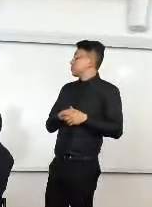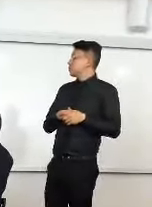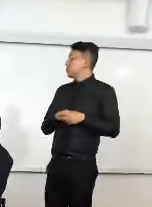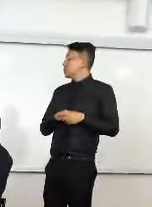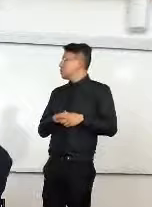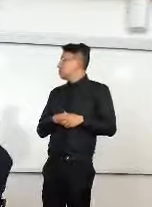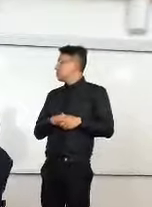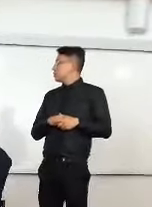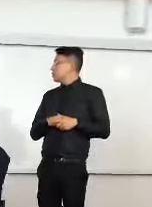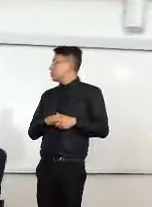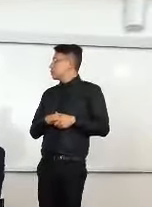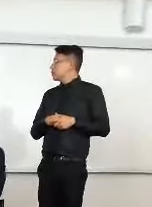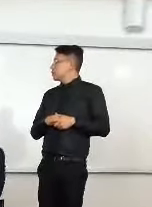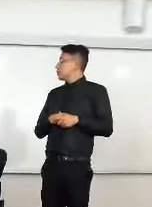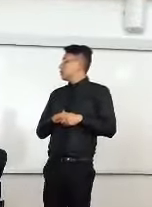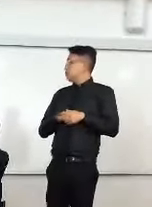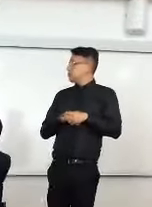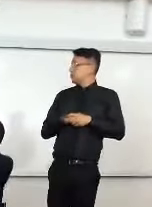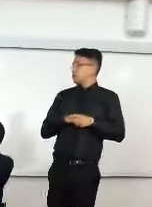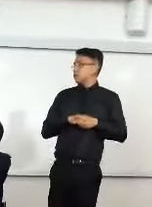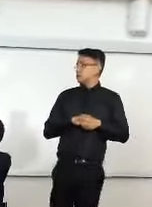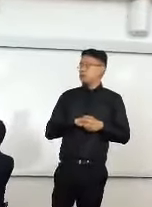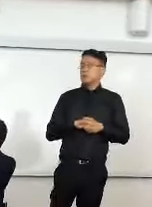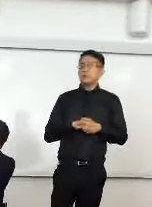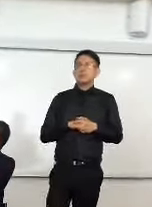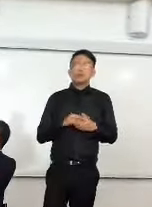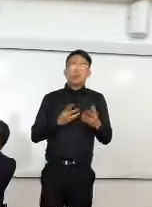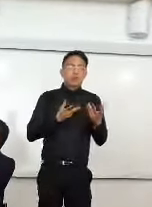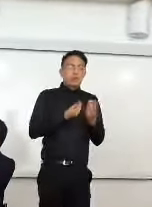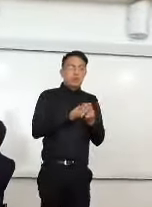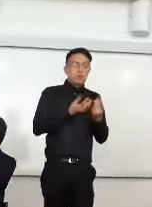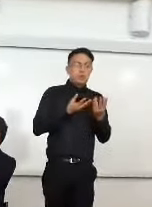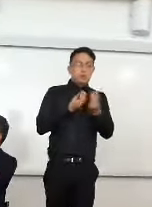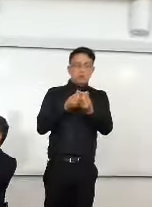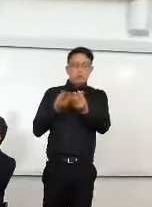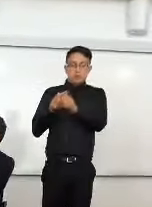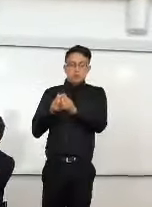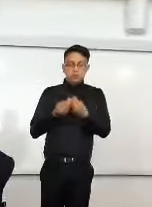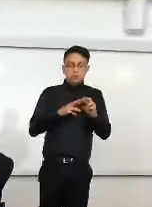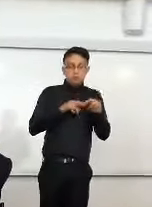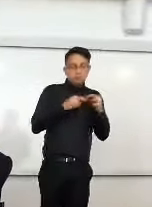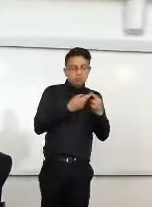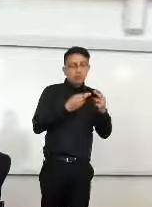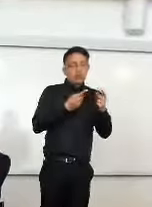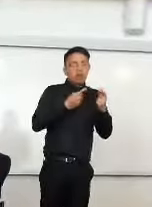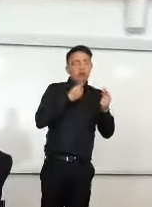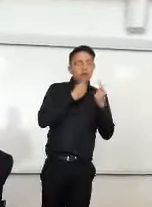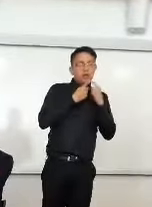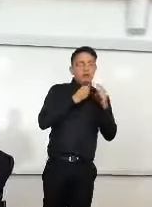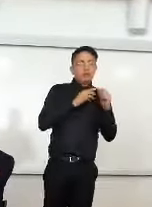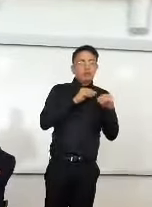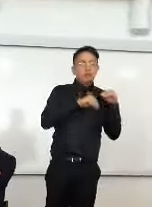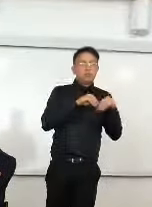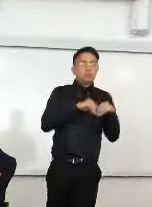Espérame un segundito. Esos grupos se reunían para desarrollar,